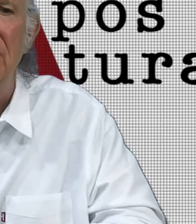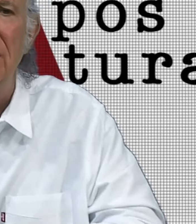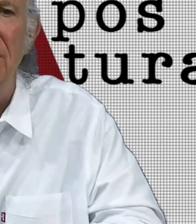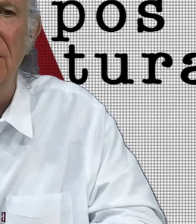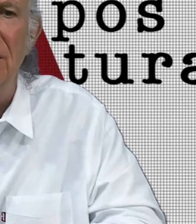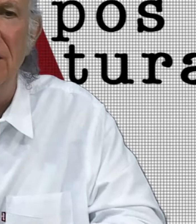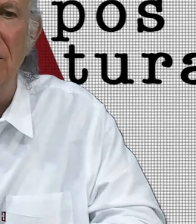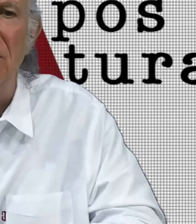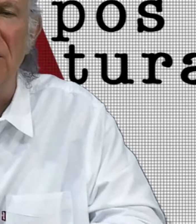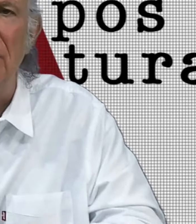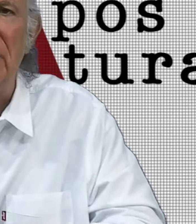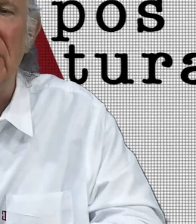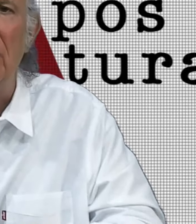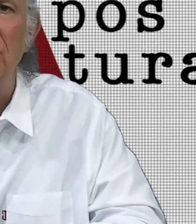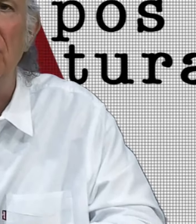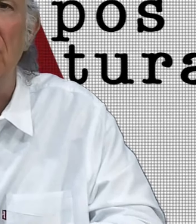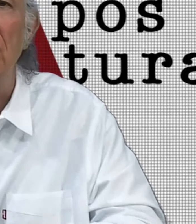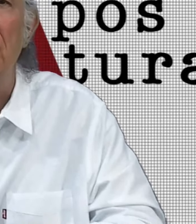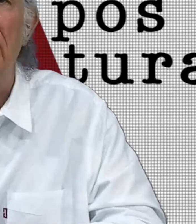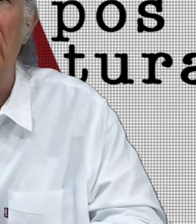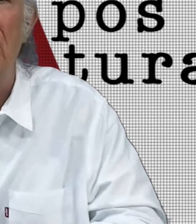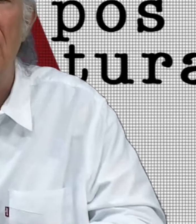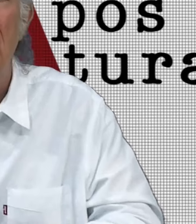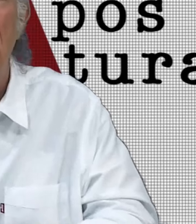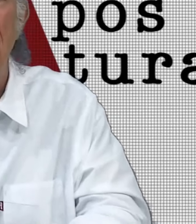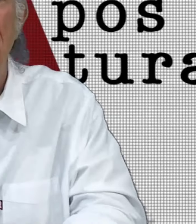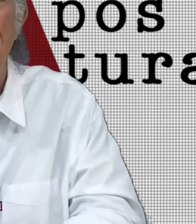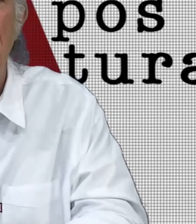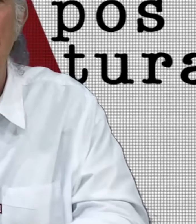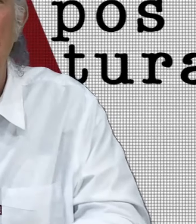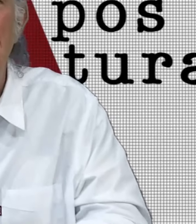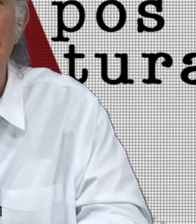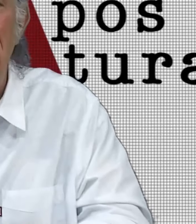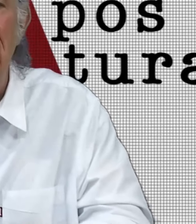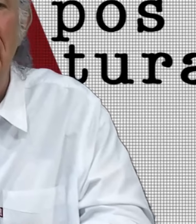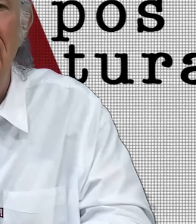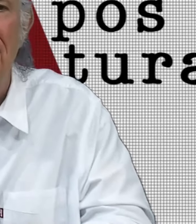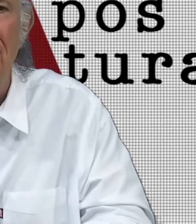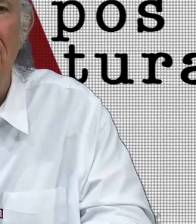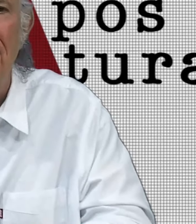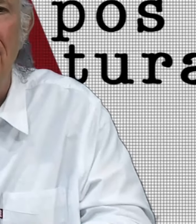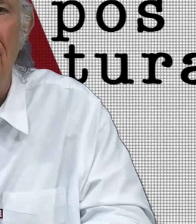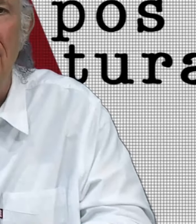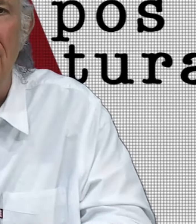ciudad. Cosa que me llena de mucho orgullo, pero como quiera que